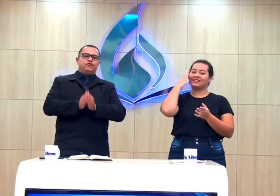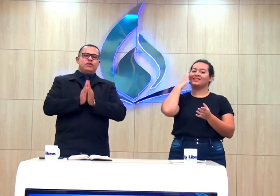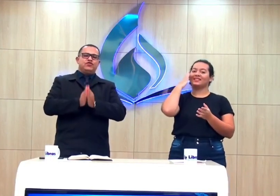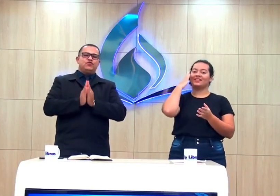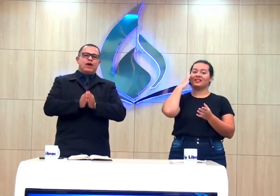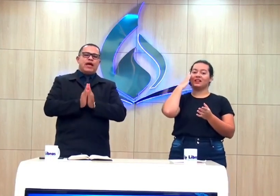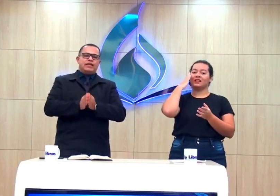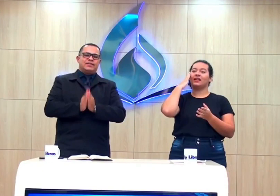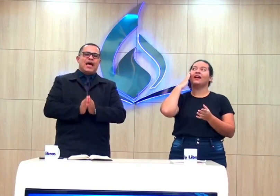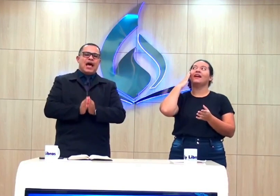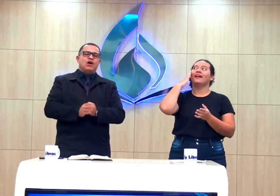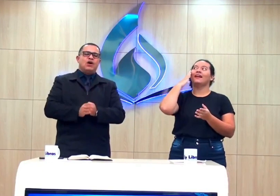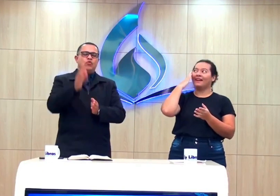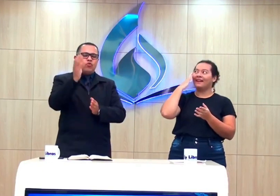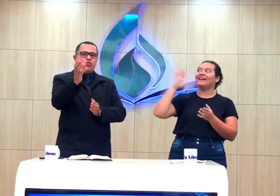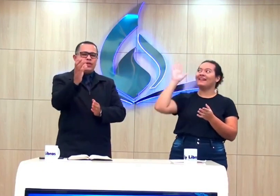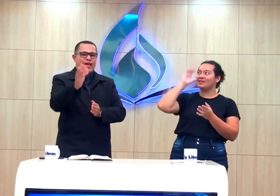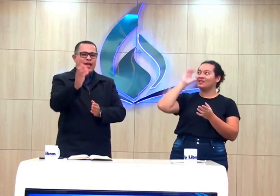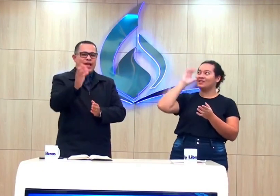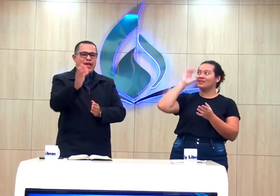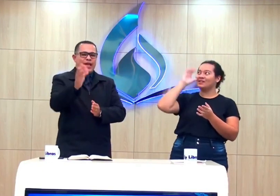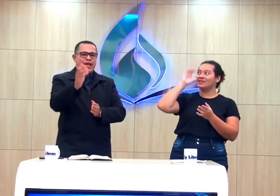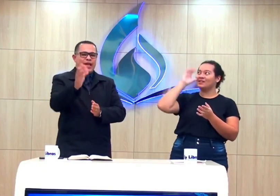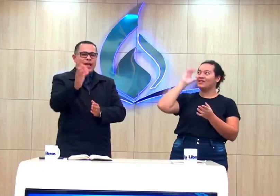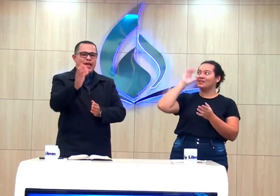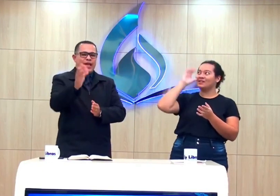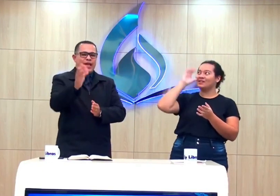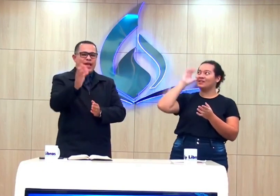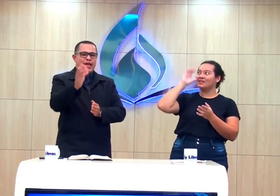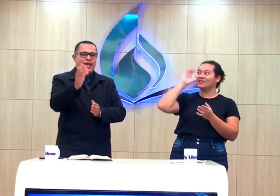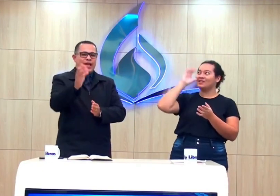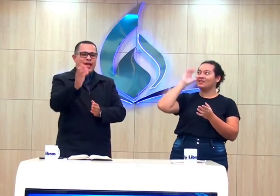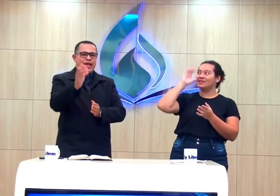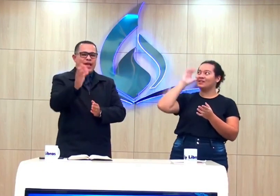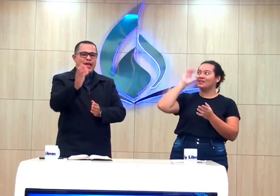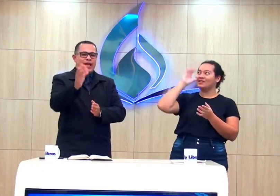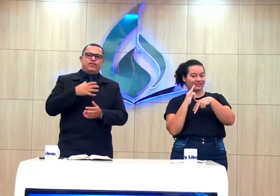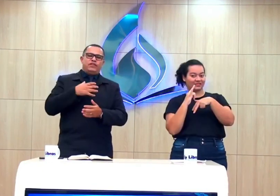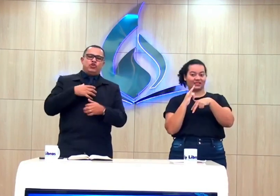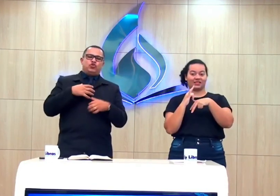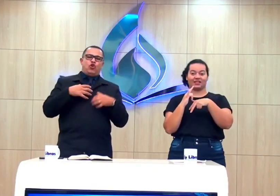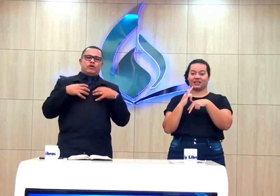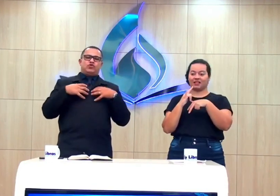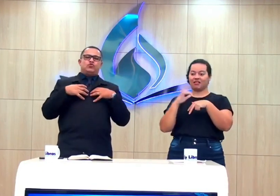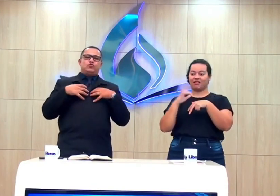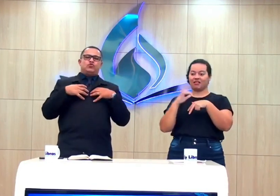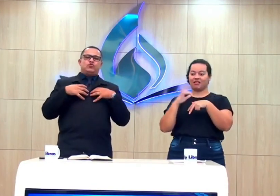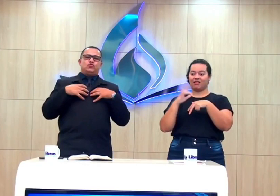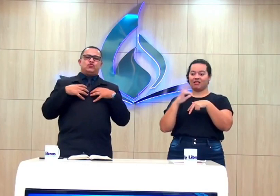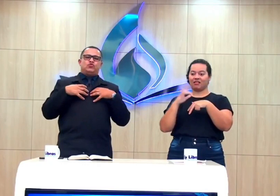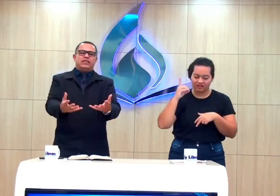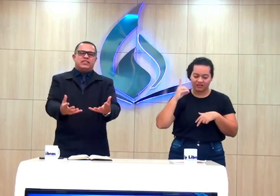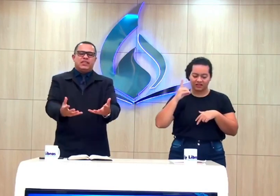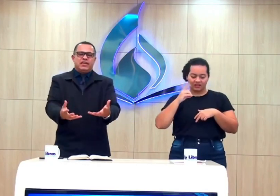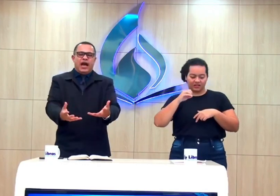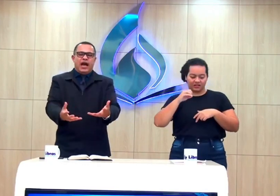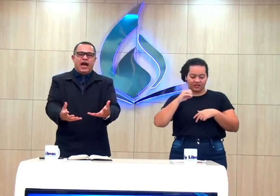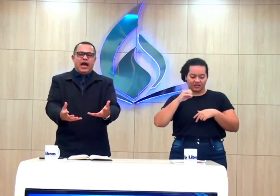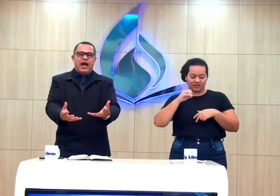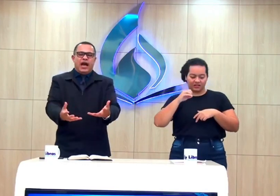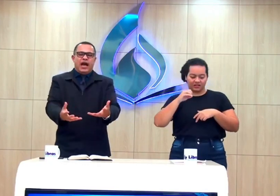consegue visualizar o cuidado de Deus. Mesmo em momentos em que deixou as suas